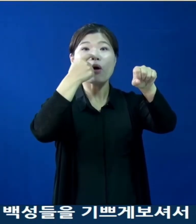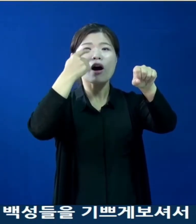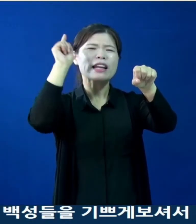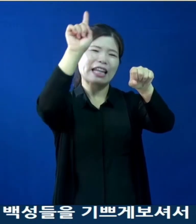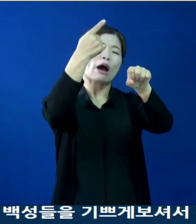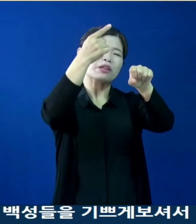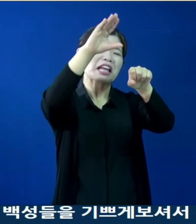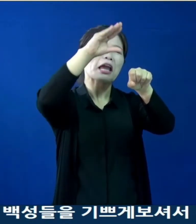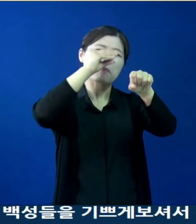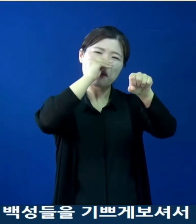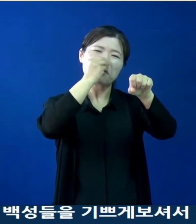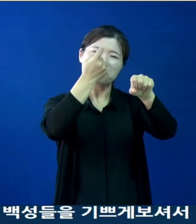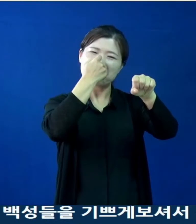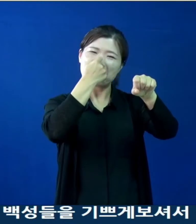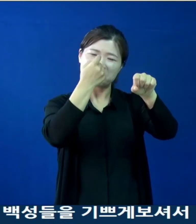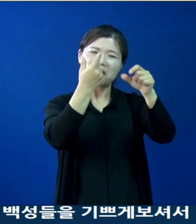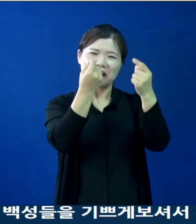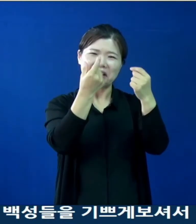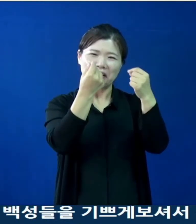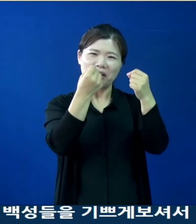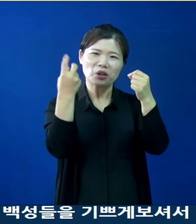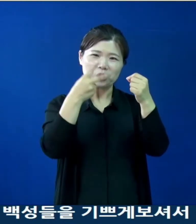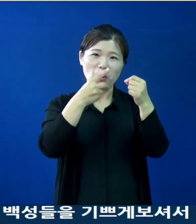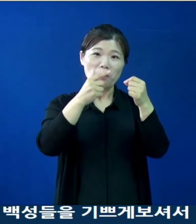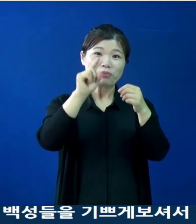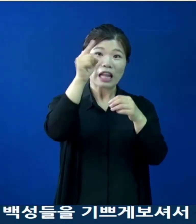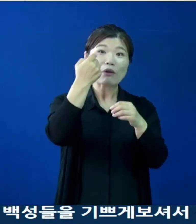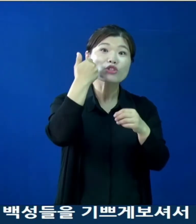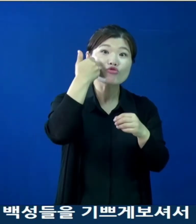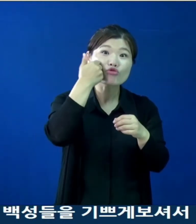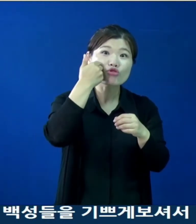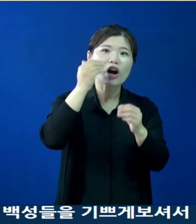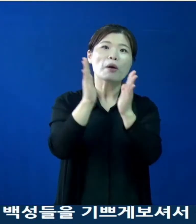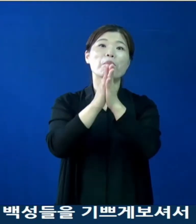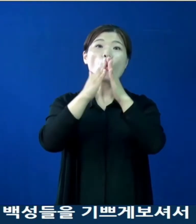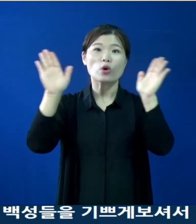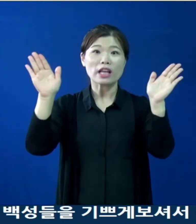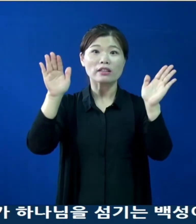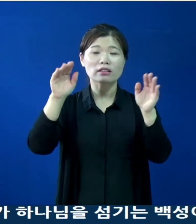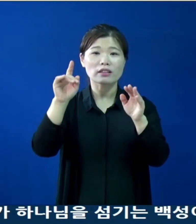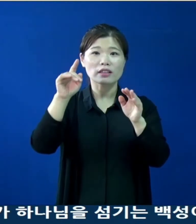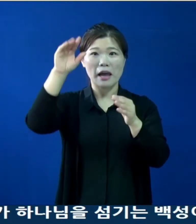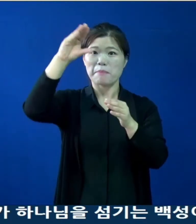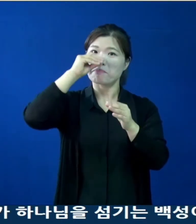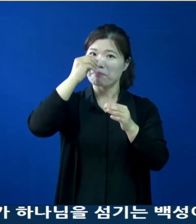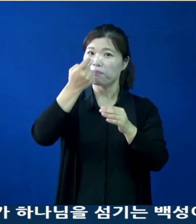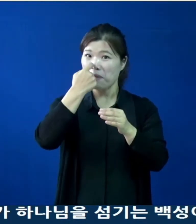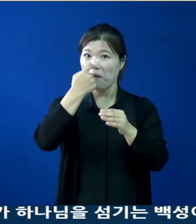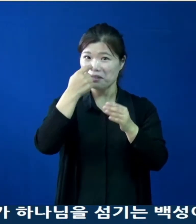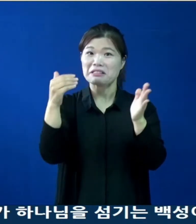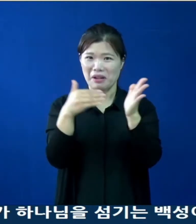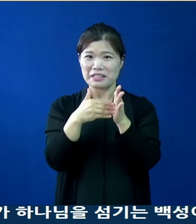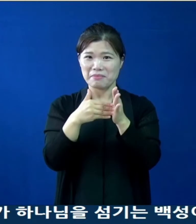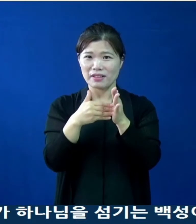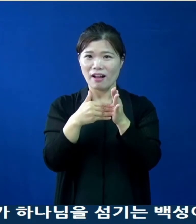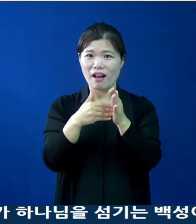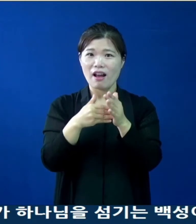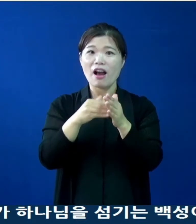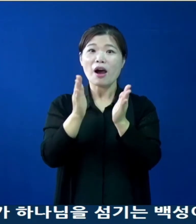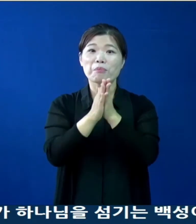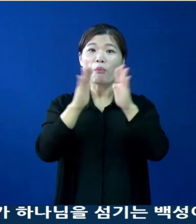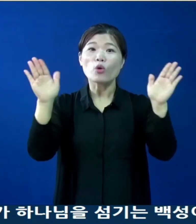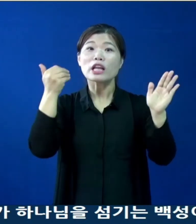아마도 모세에게 배웠을 겁니다. 모세는 어떻게 알았습니까? 하나님이 알려주시니까 알았던 거죠. 이 약속은